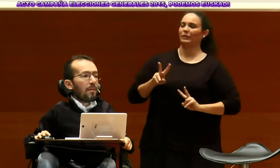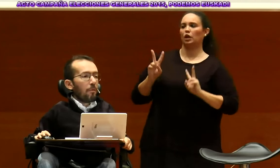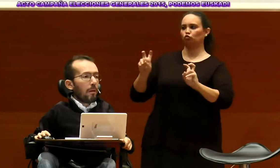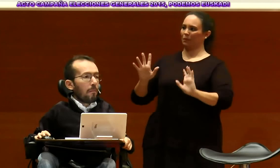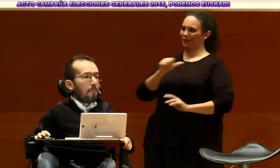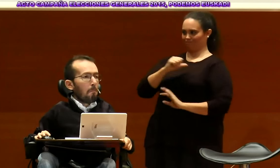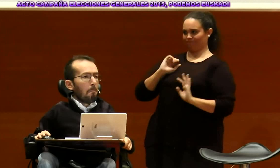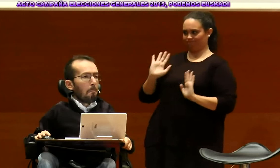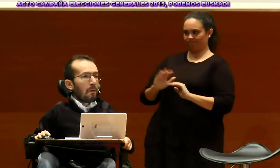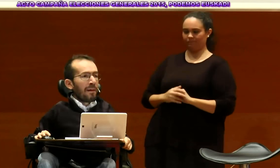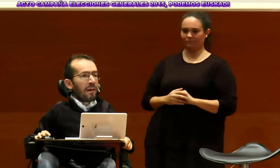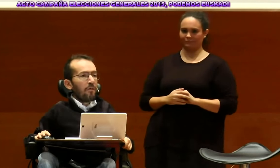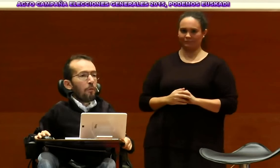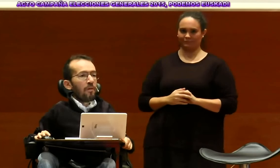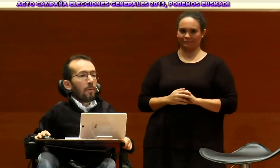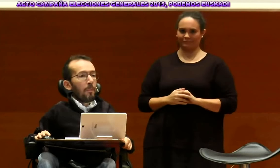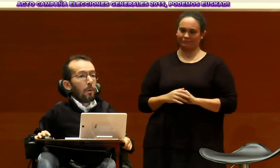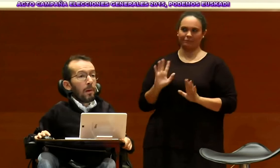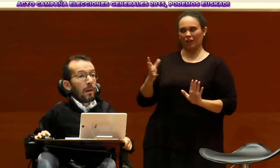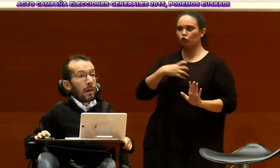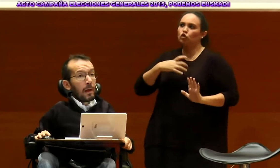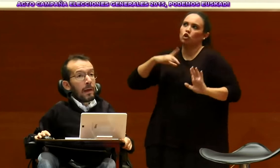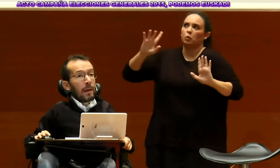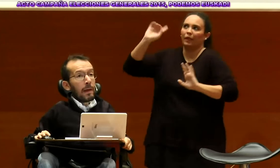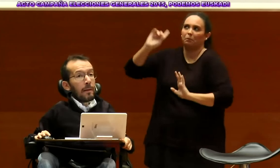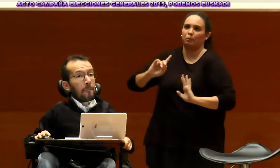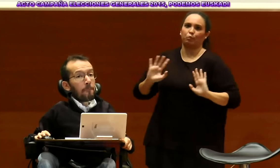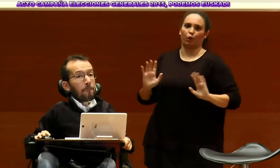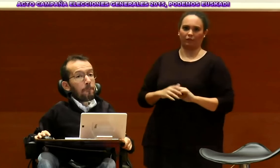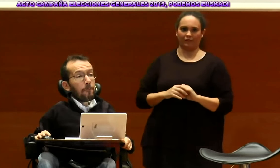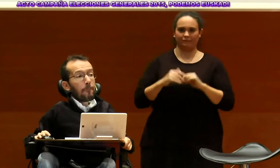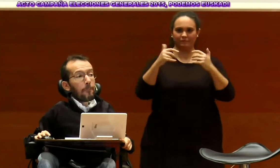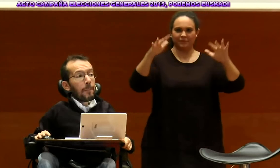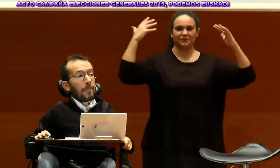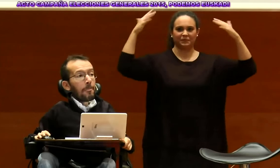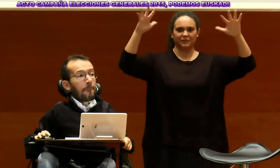que es un tema personal, que eso no se puede prohibir.